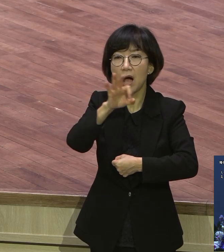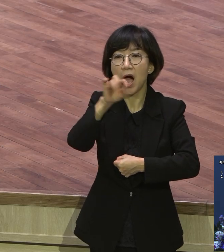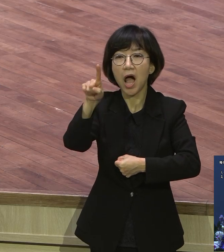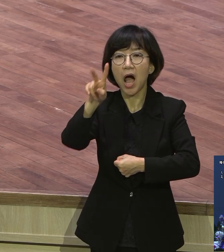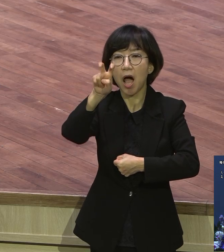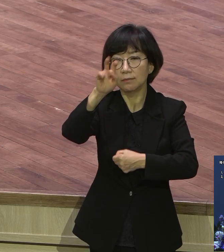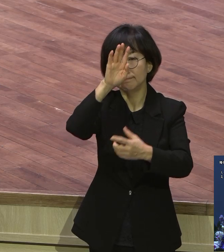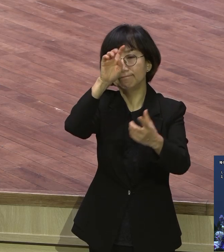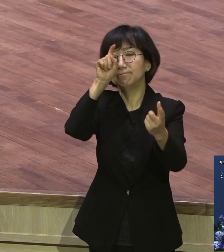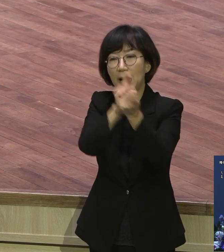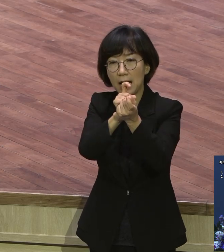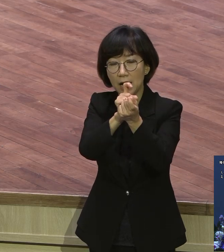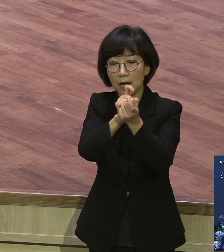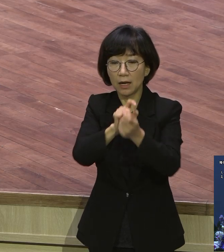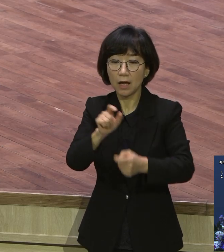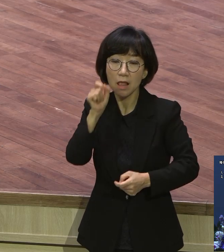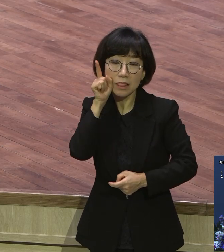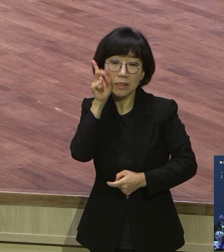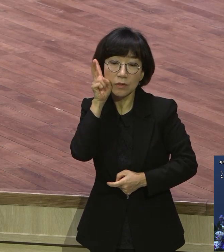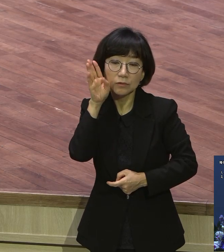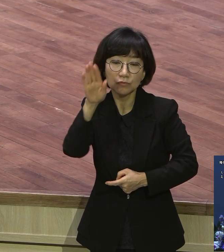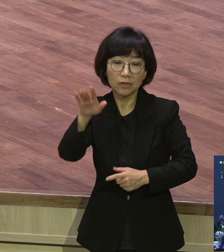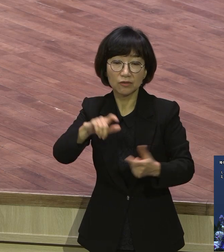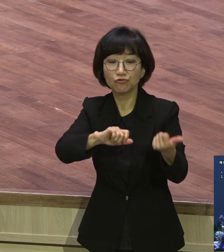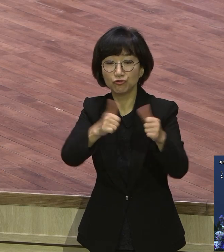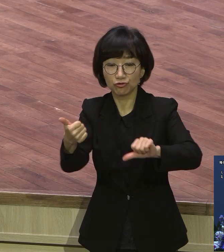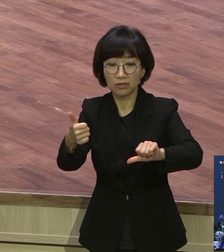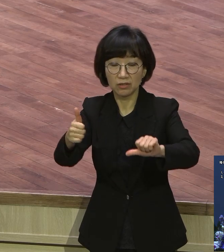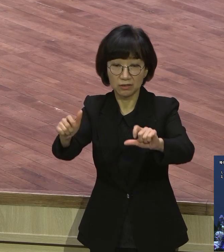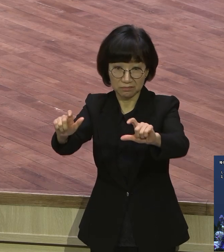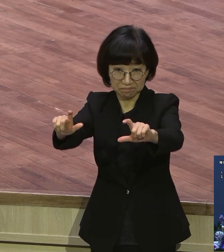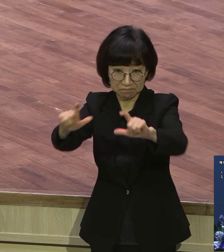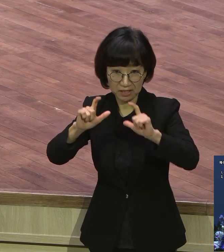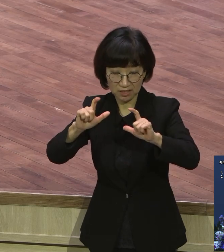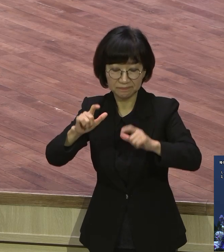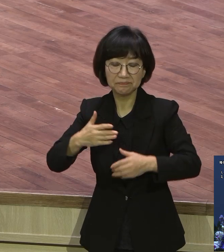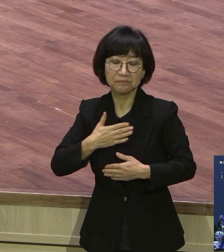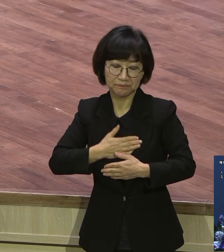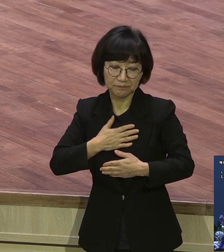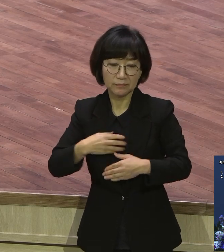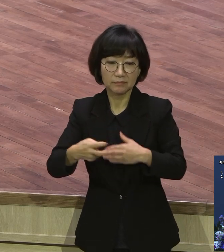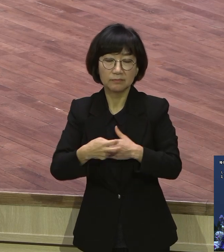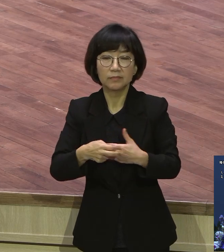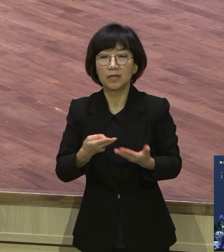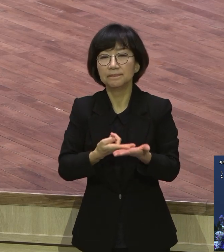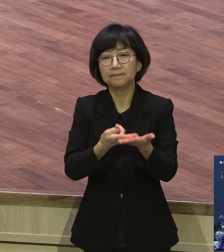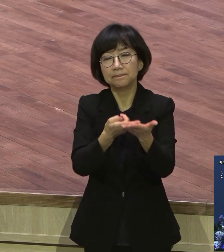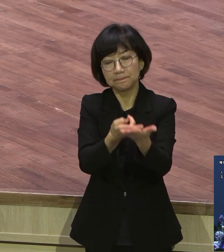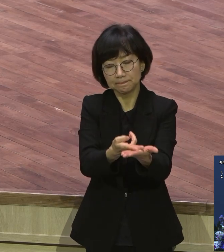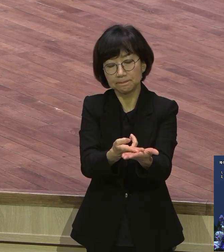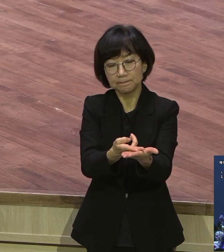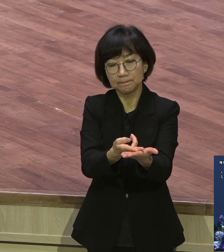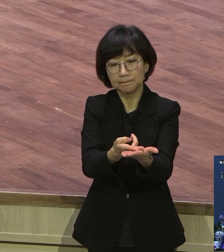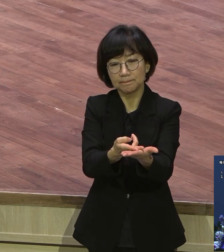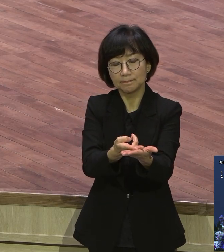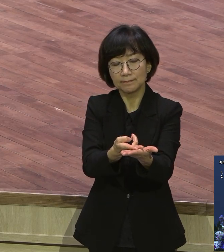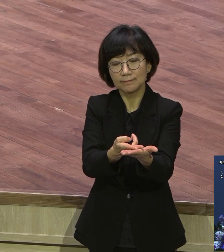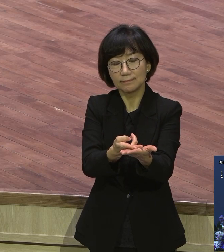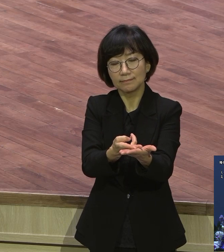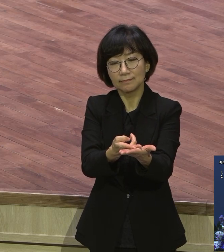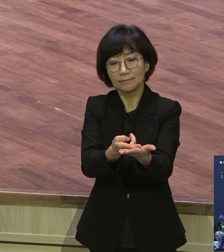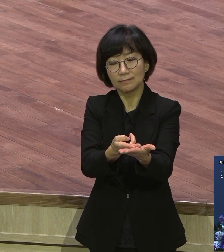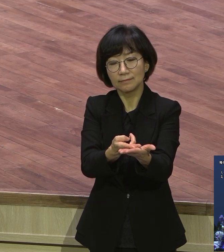석 달 안에 죽는다고 그랬대요 그 진단받고 병원에 입원해서 이 스테니 텐은